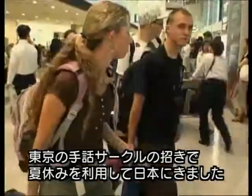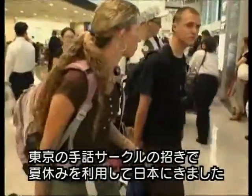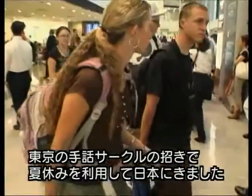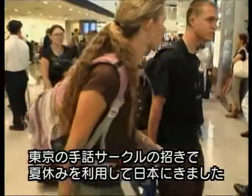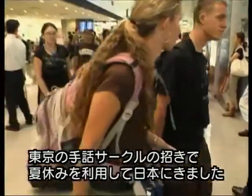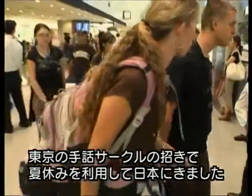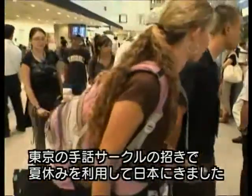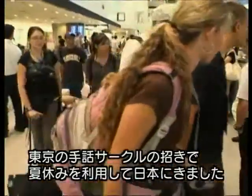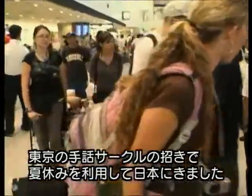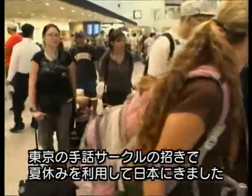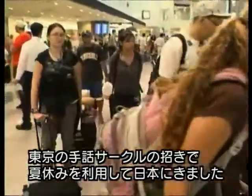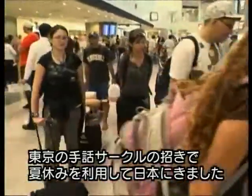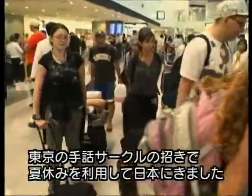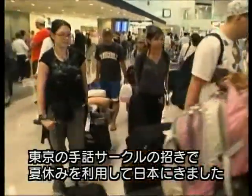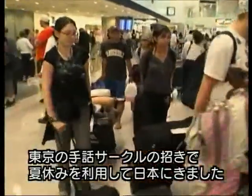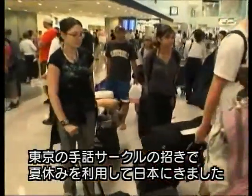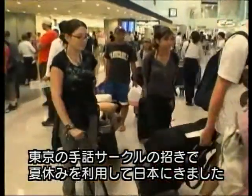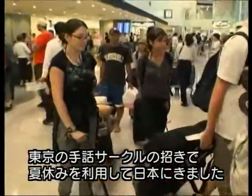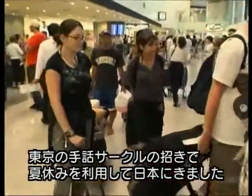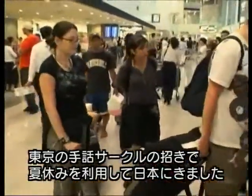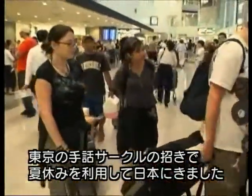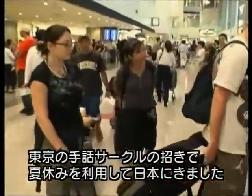みを利用して日本にやってきました。